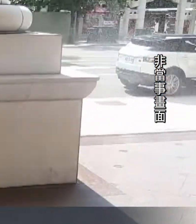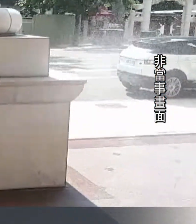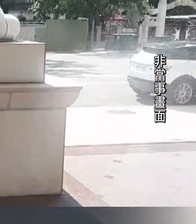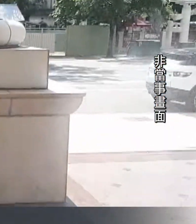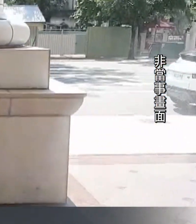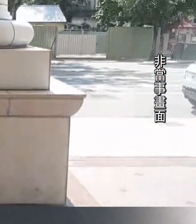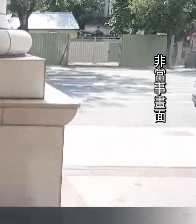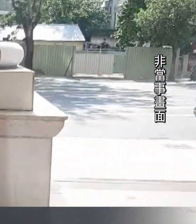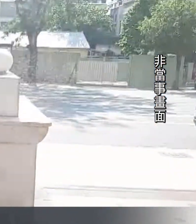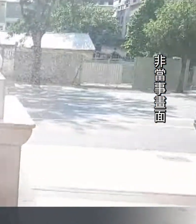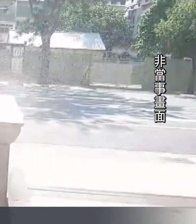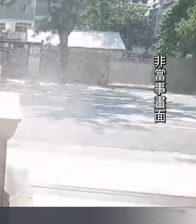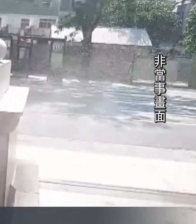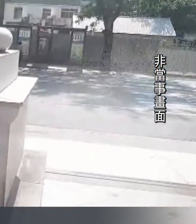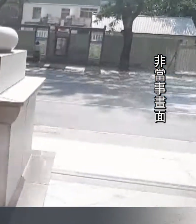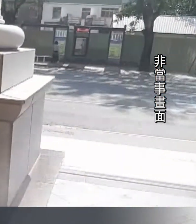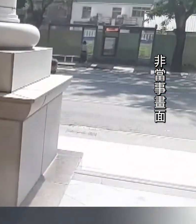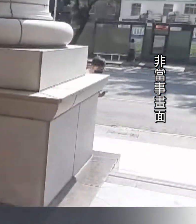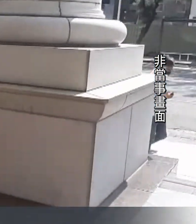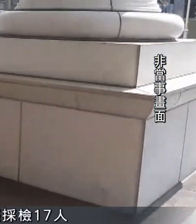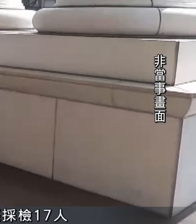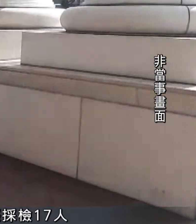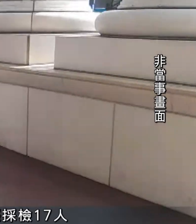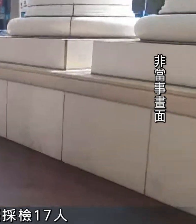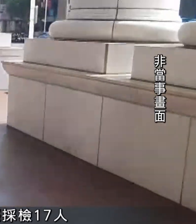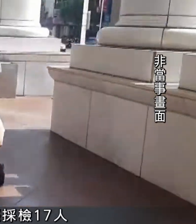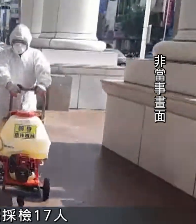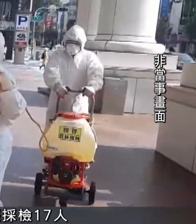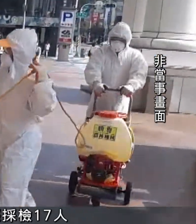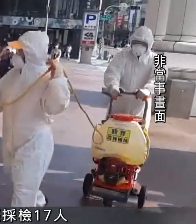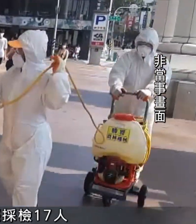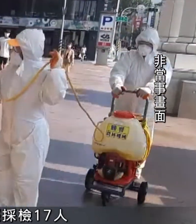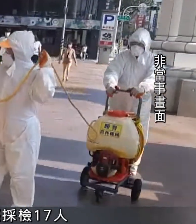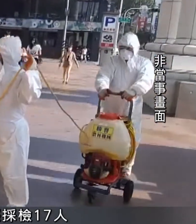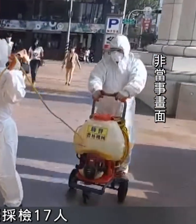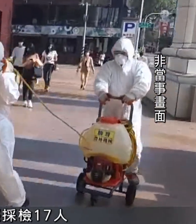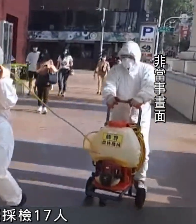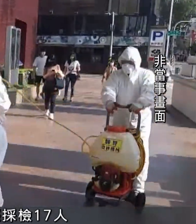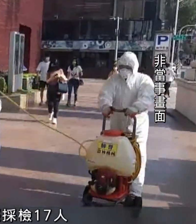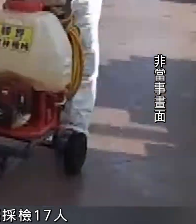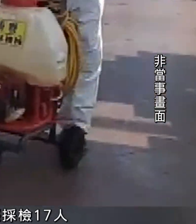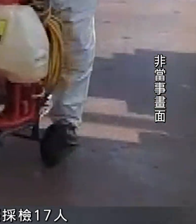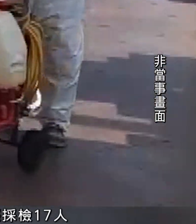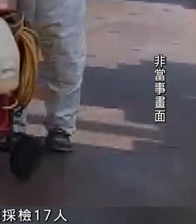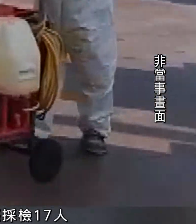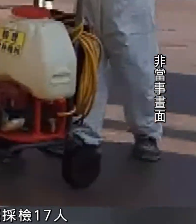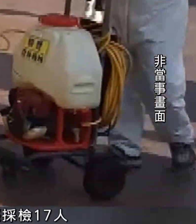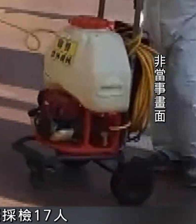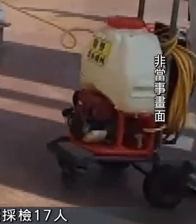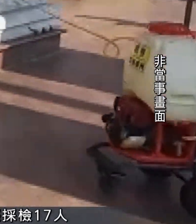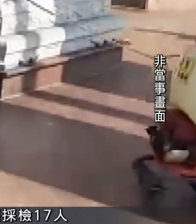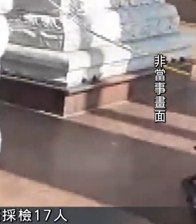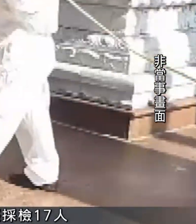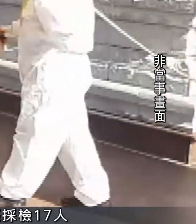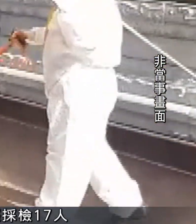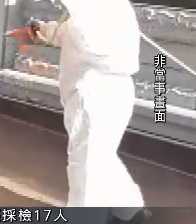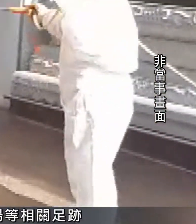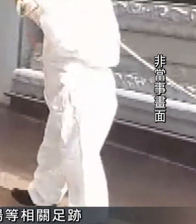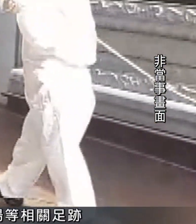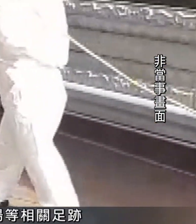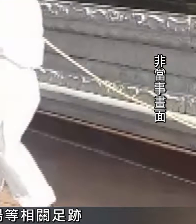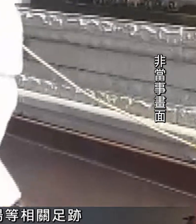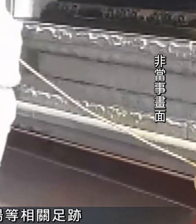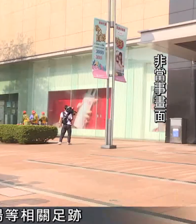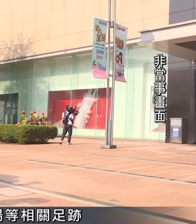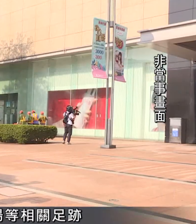到1月2号曾经到过高雄跨年旅游，目前框列28人，已经裁减17人，快筛结果均为阴性，